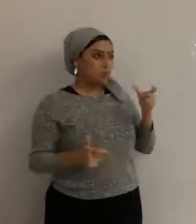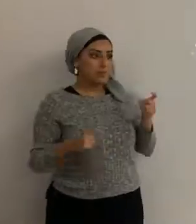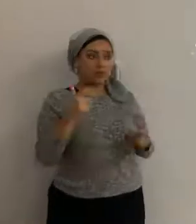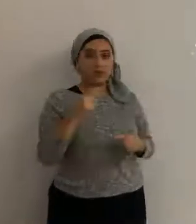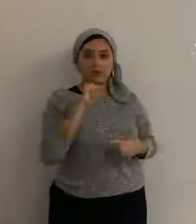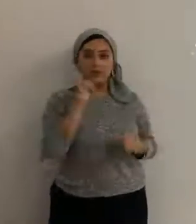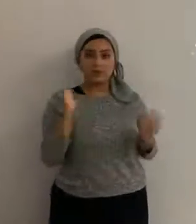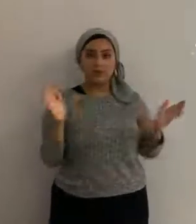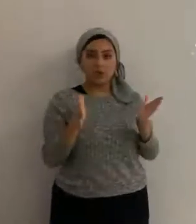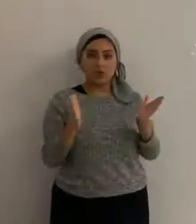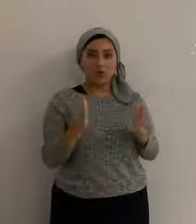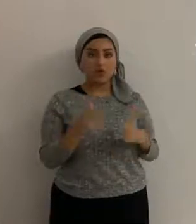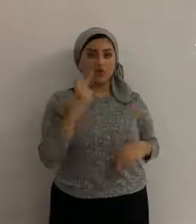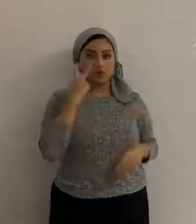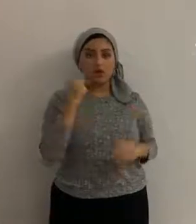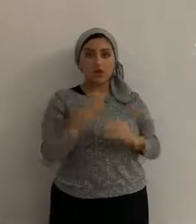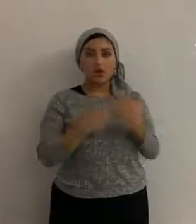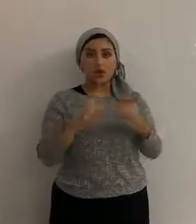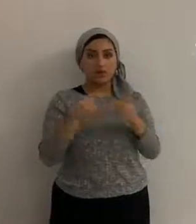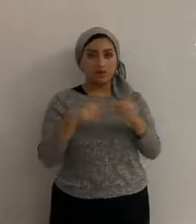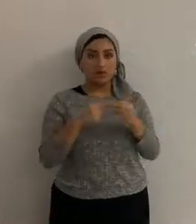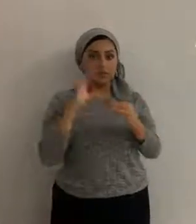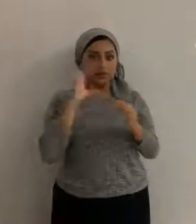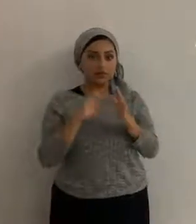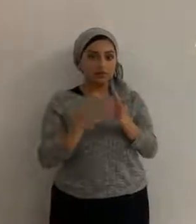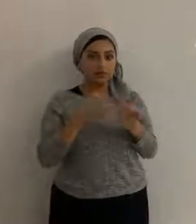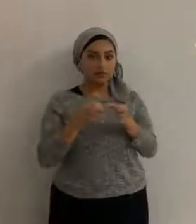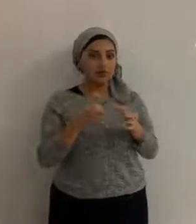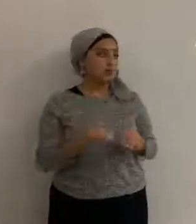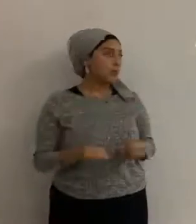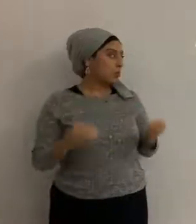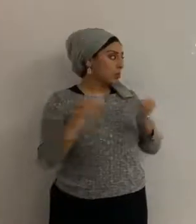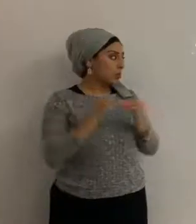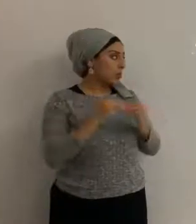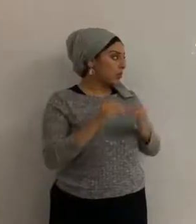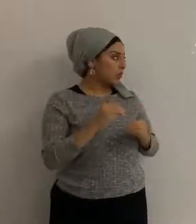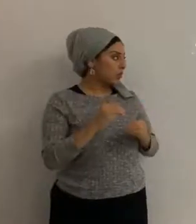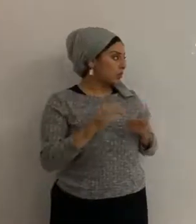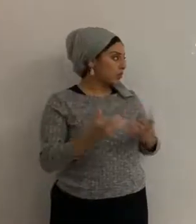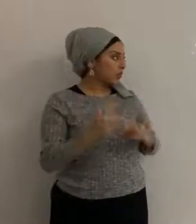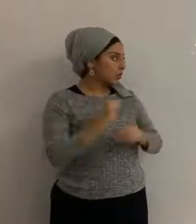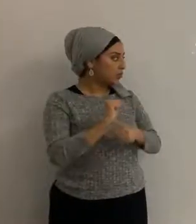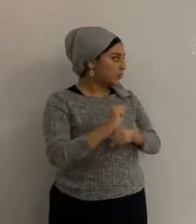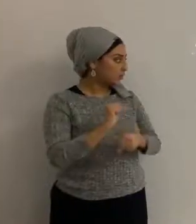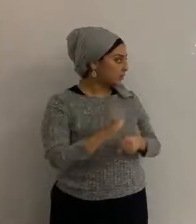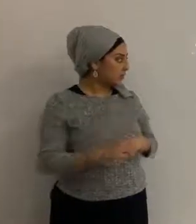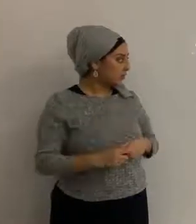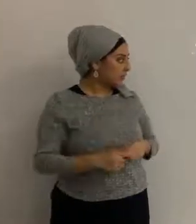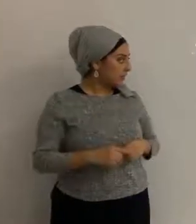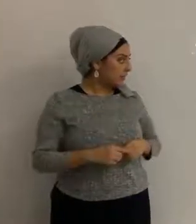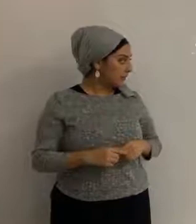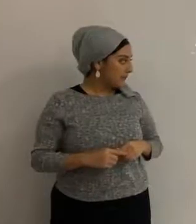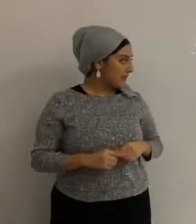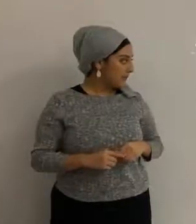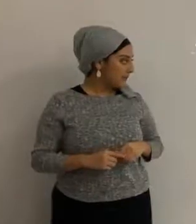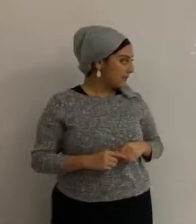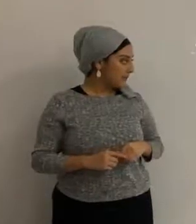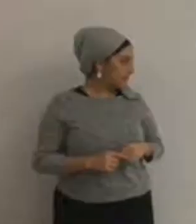Vamos a ver también de qué se tratan estas fotografías, más maquinaria pesada. Y ahí vemos estructuras metálicas en